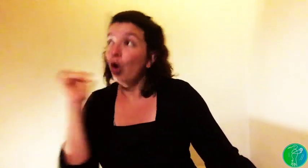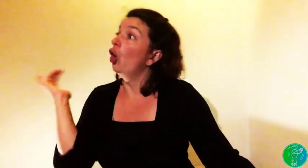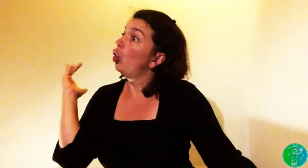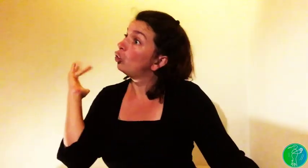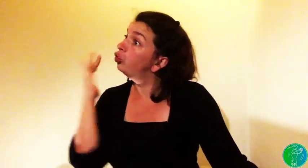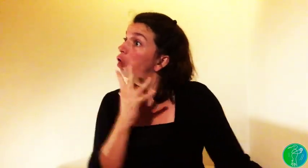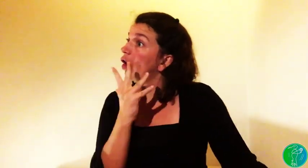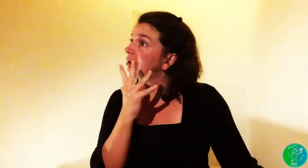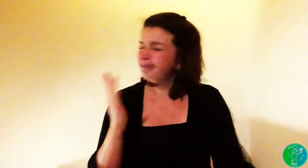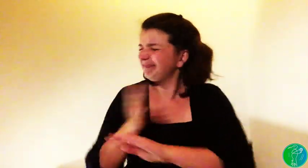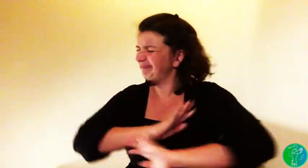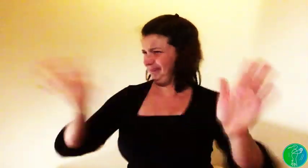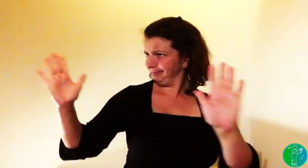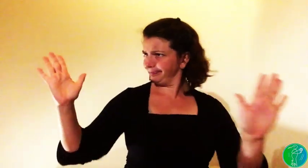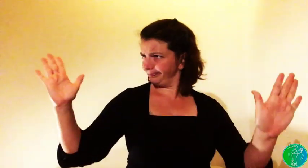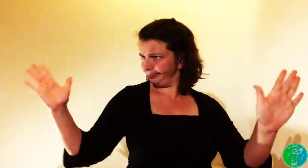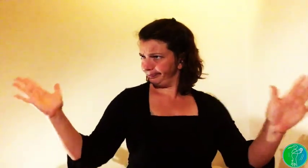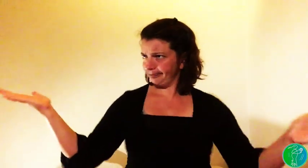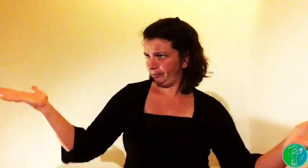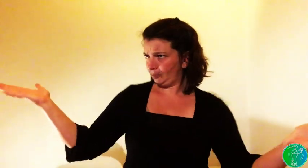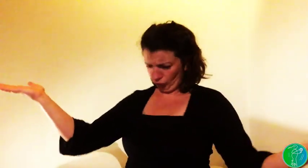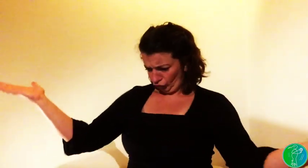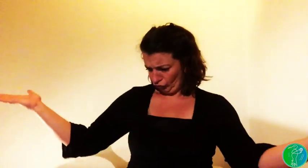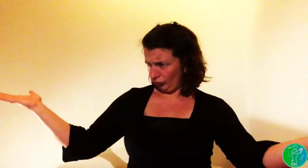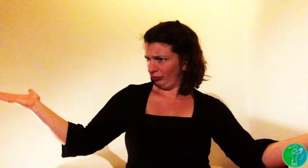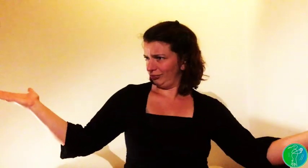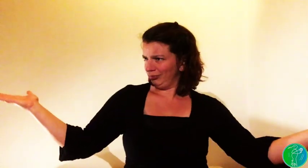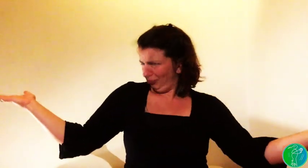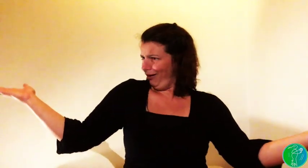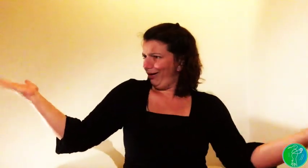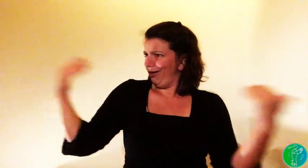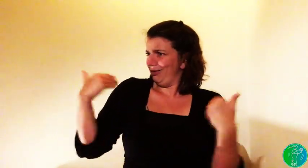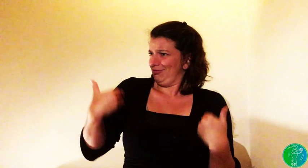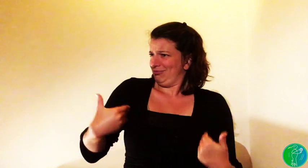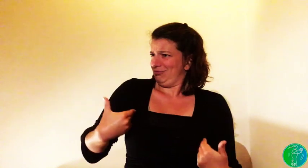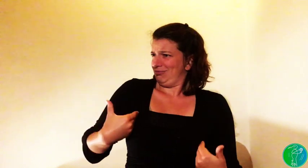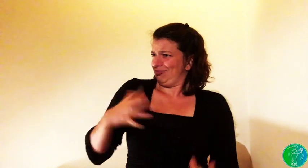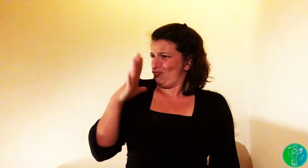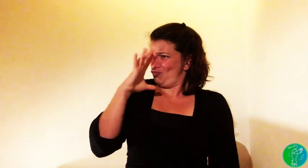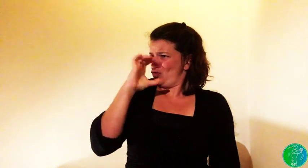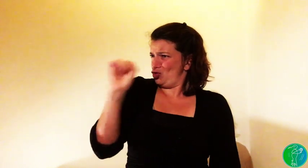ni multicolore. Je suis très bien en loup.